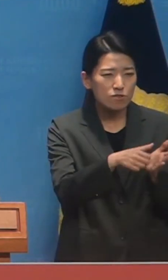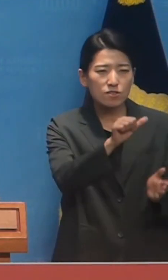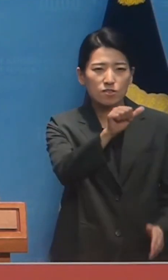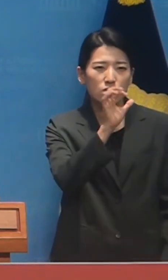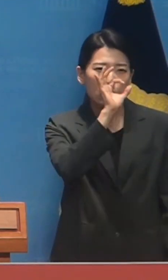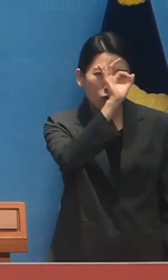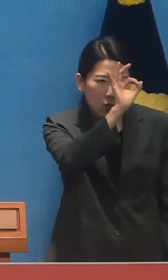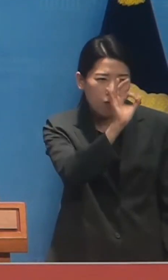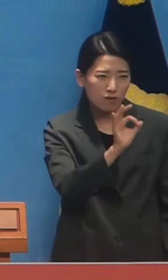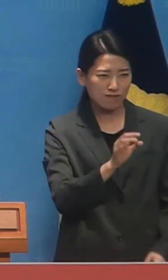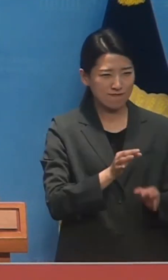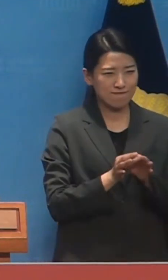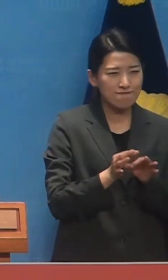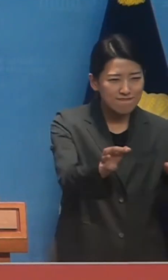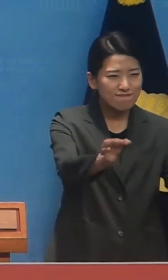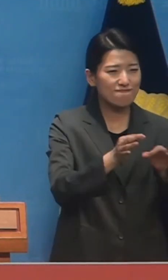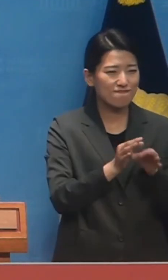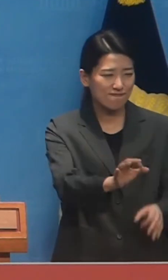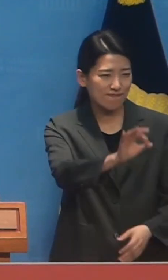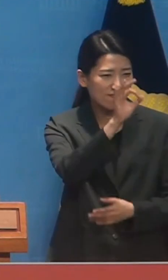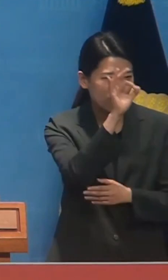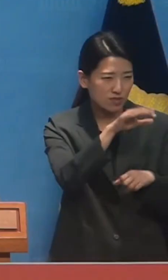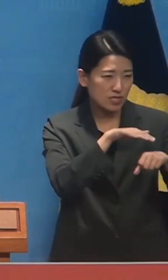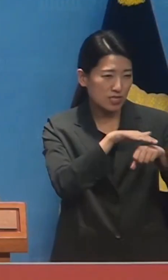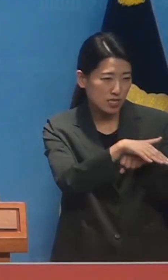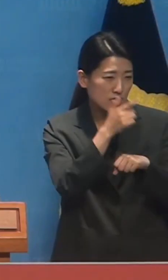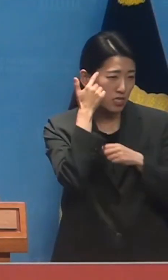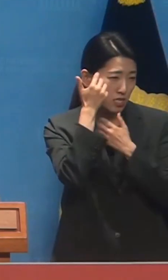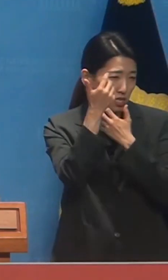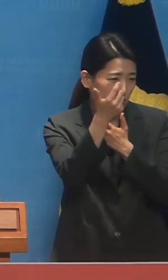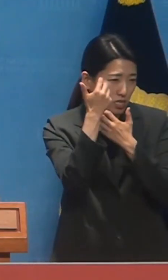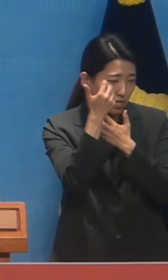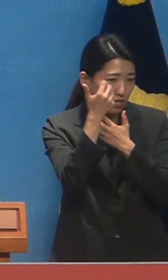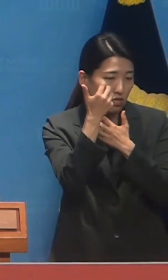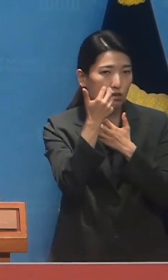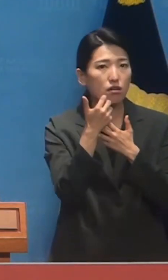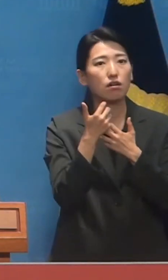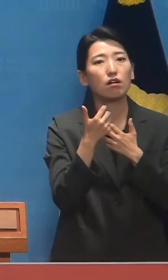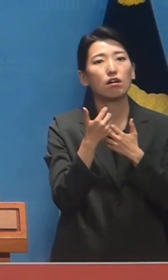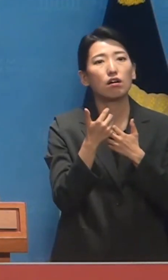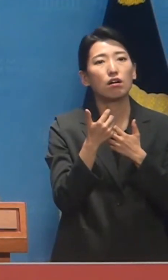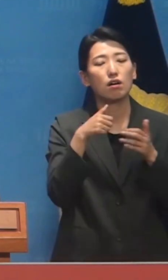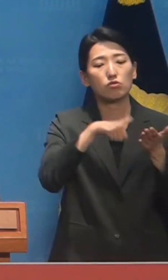중심의 포퓰리즘이 국가 방향을 왜곡하고 있는 우려가